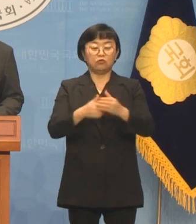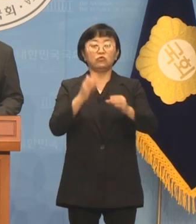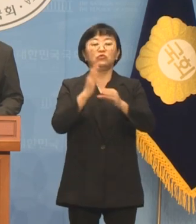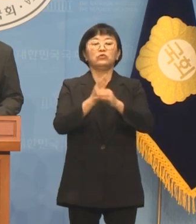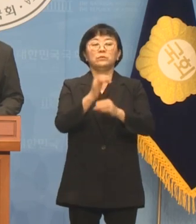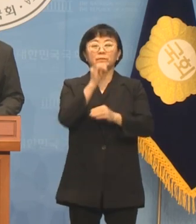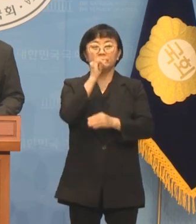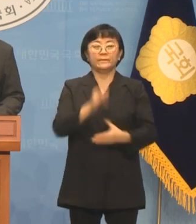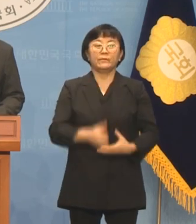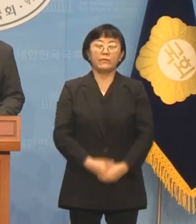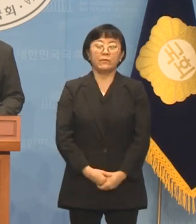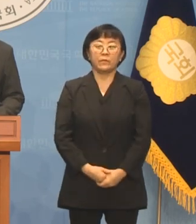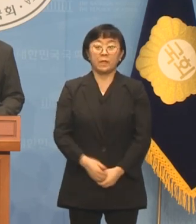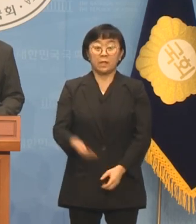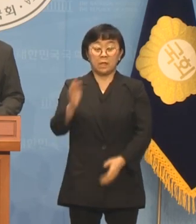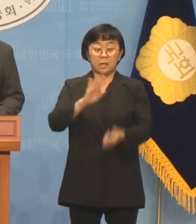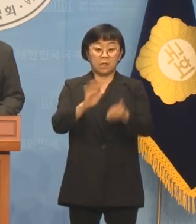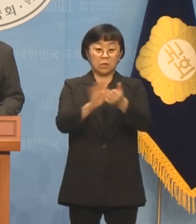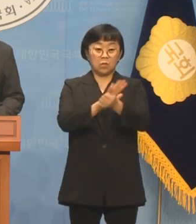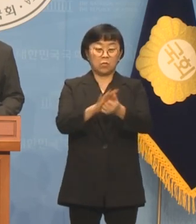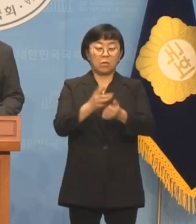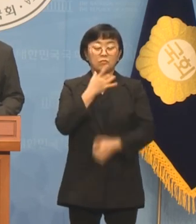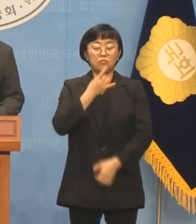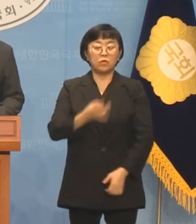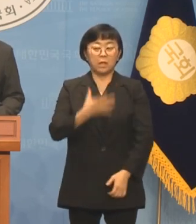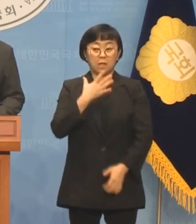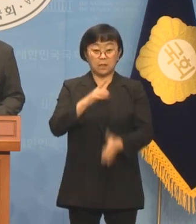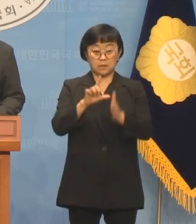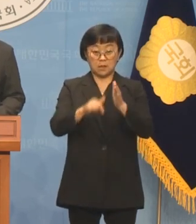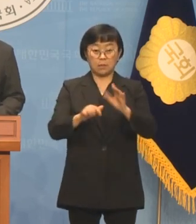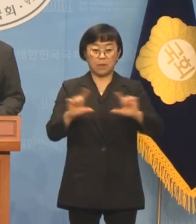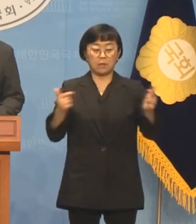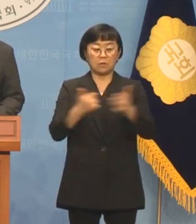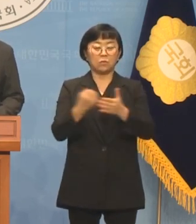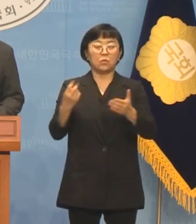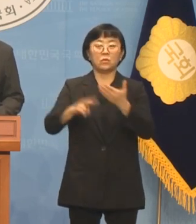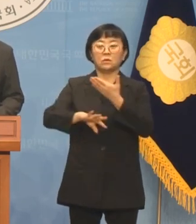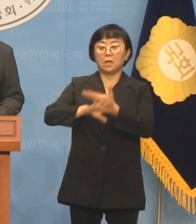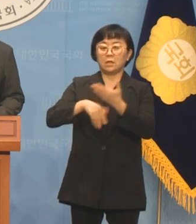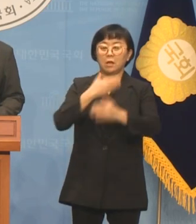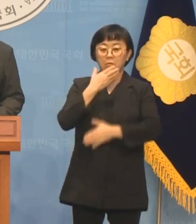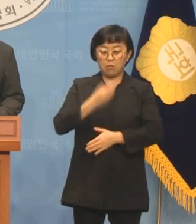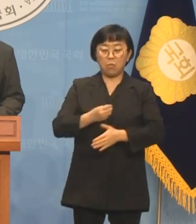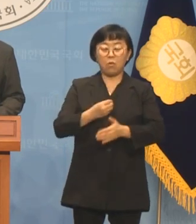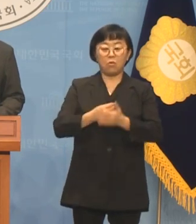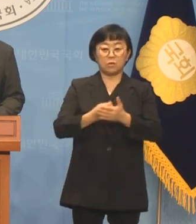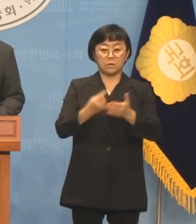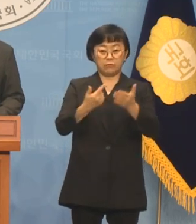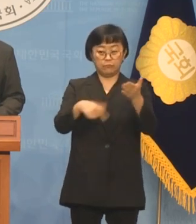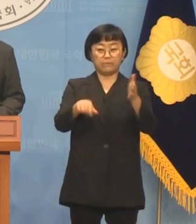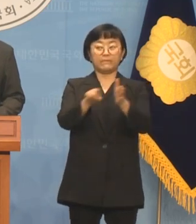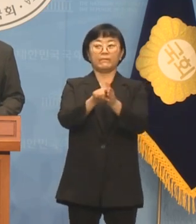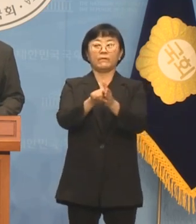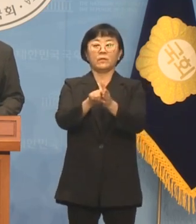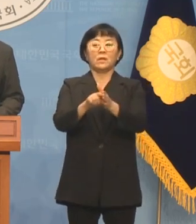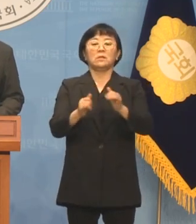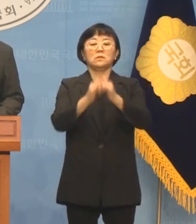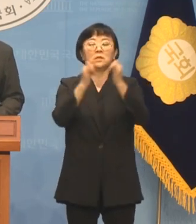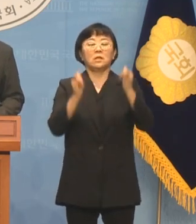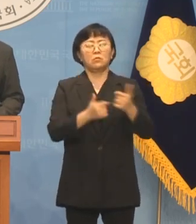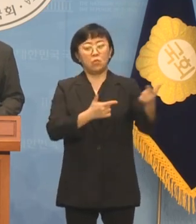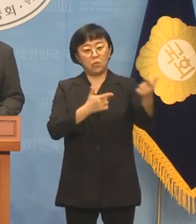되기도 합니다. 그런데 돌봄이 불행의 시간이 아니라 또 다른 행복의 시간이 되기 위해서는 이제 사회